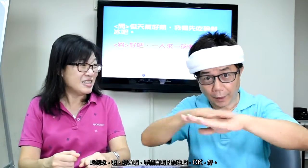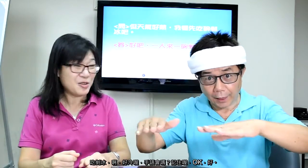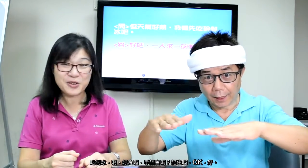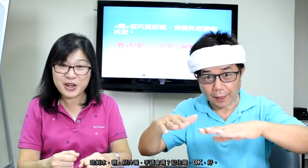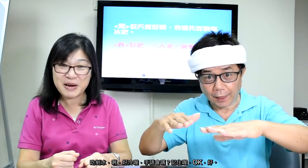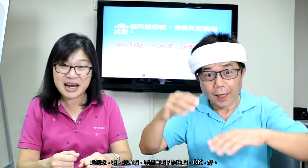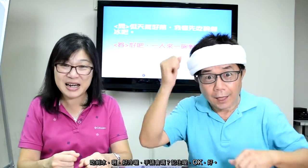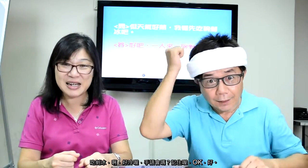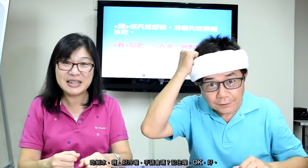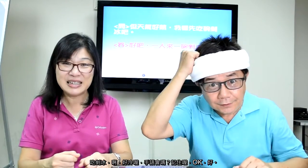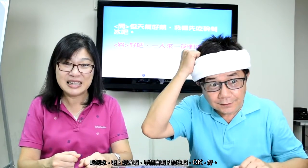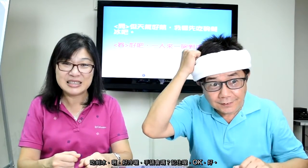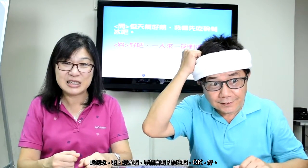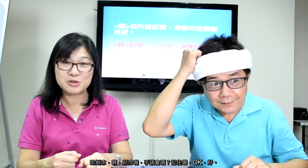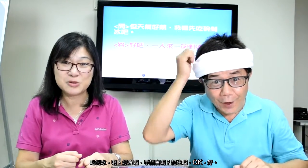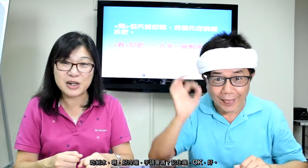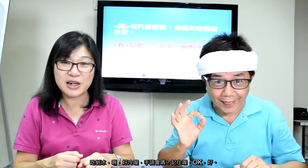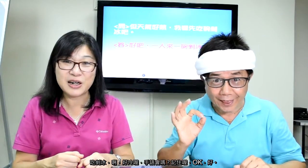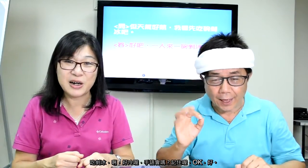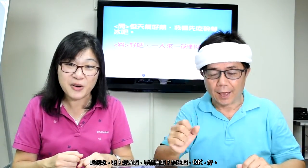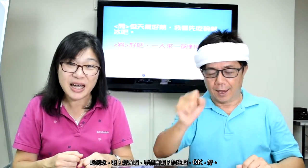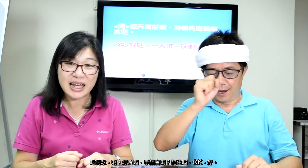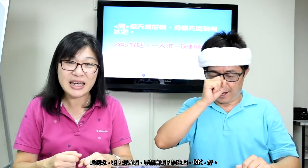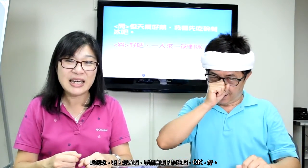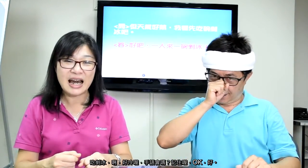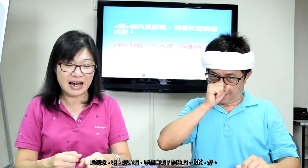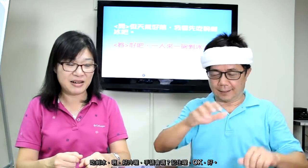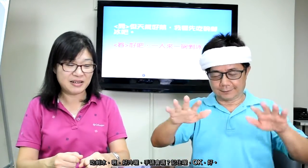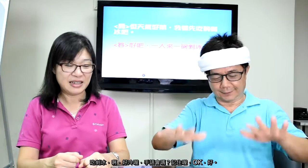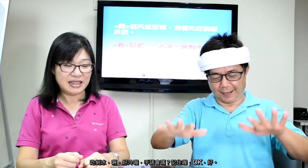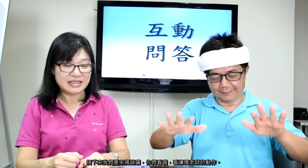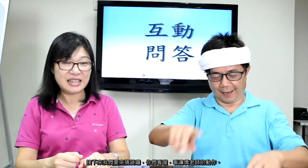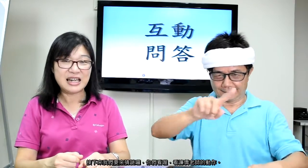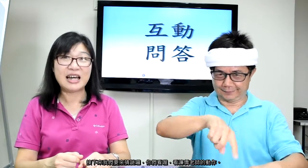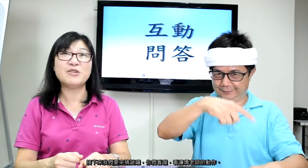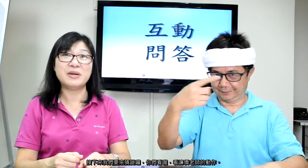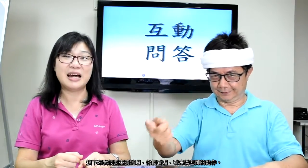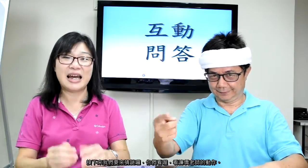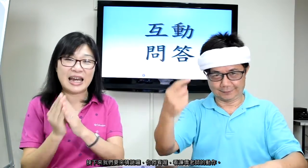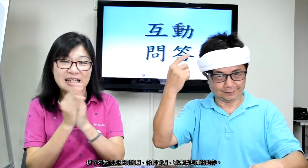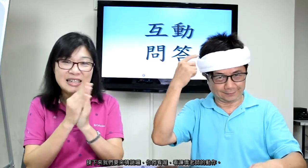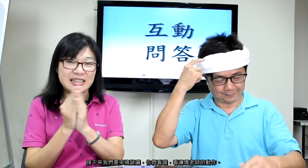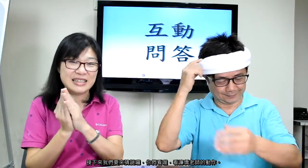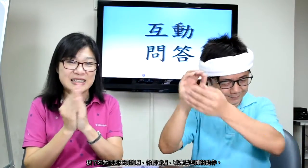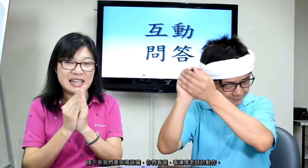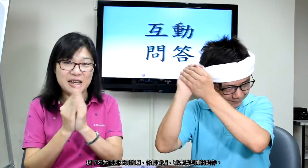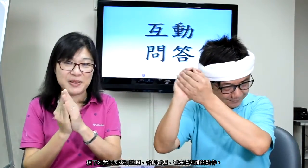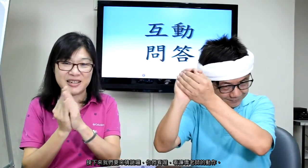手语会吗？记住哦 ，OK， 好，接下来我们要来猜谜